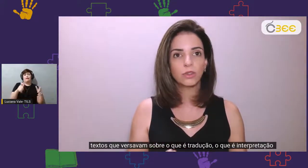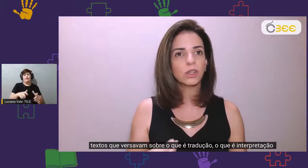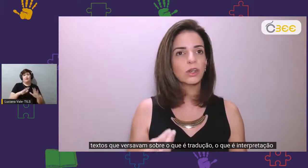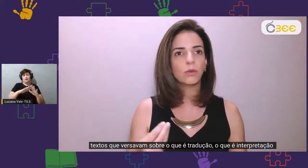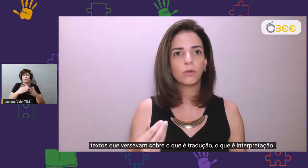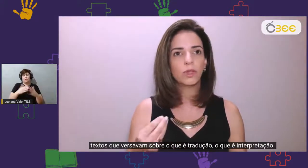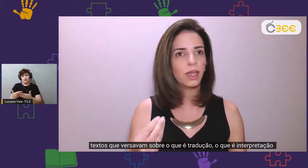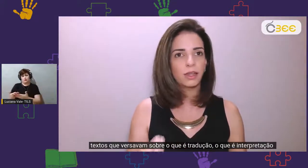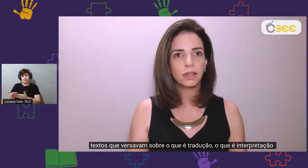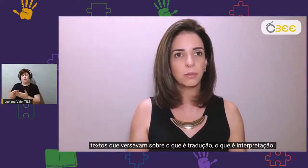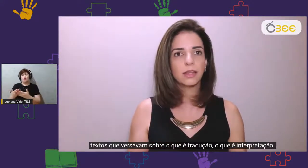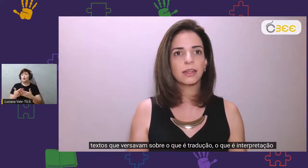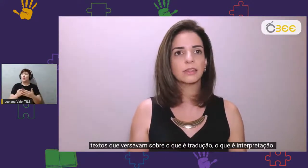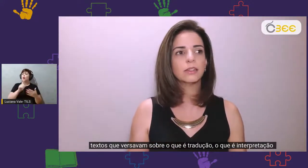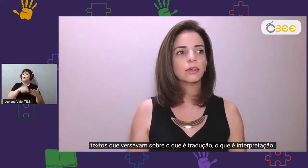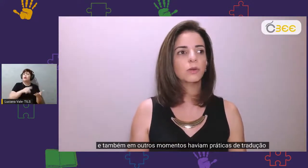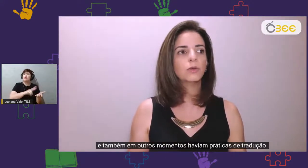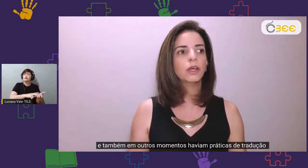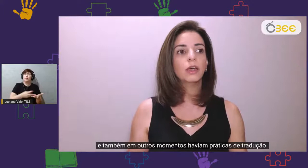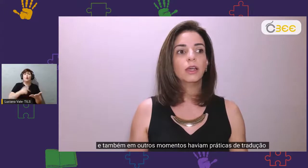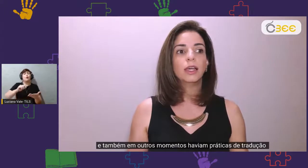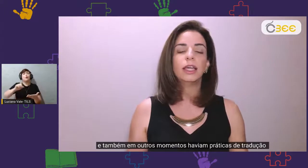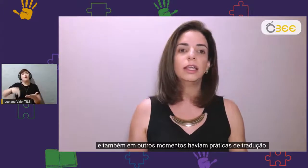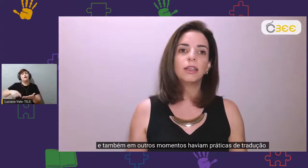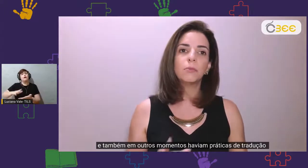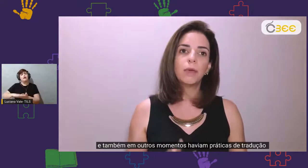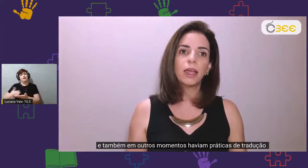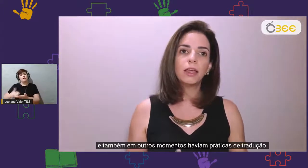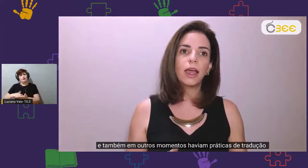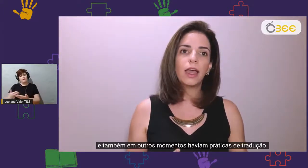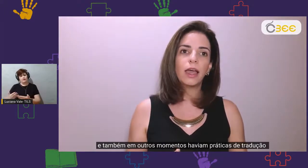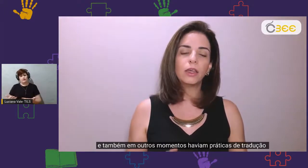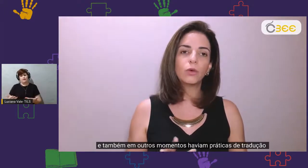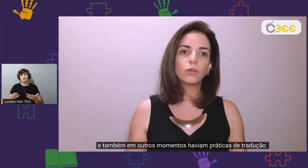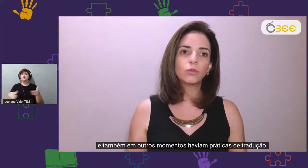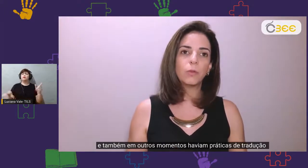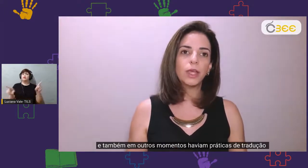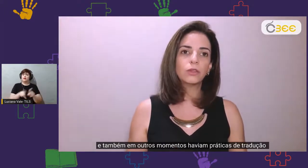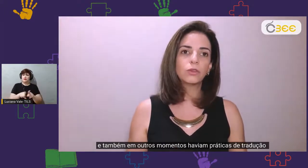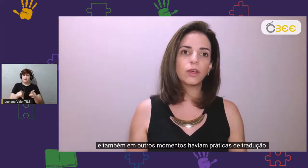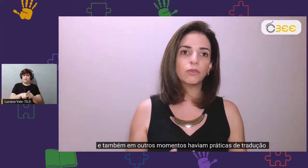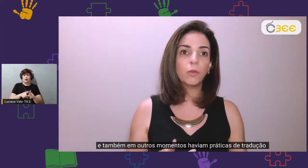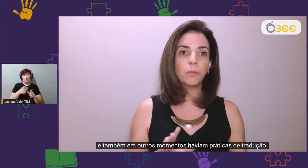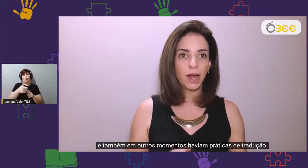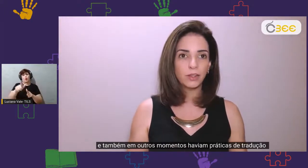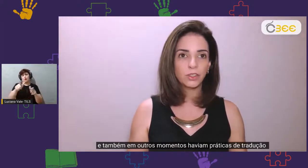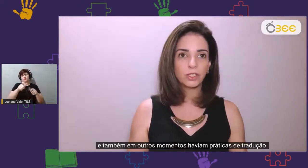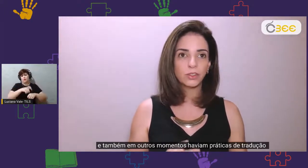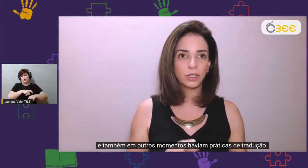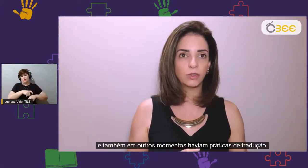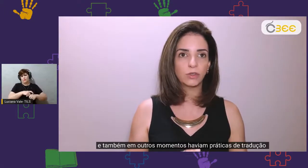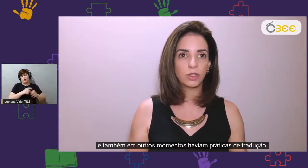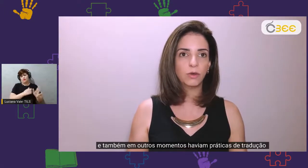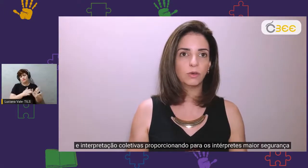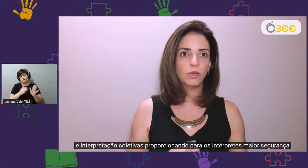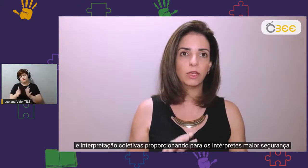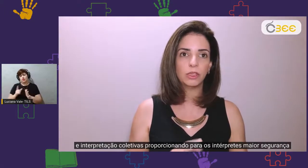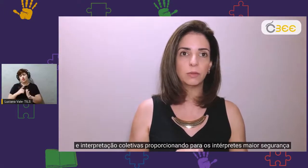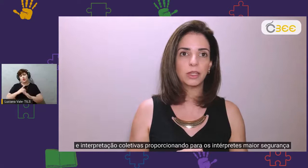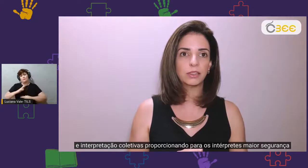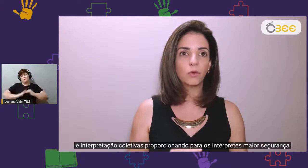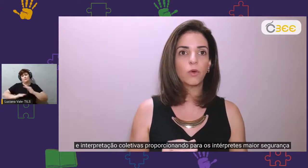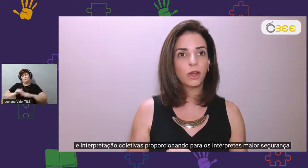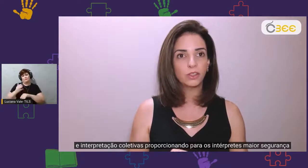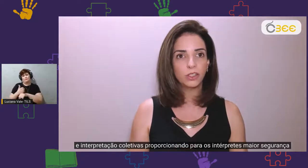é tradução, o que é interpretação, e também, em outros momentos, haviam práticas de tradução